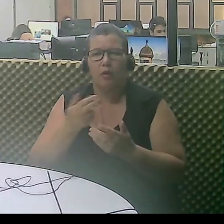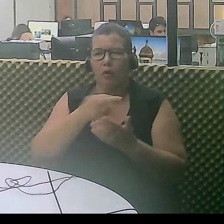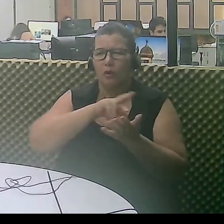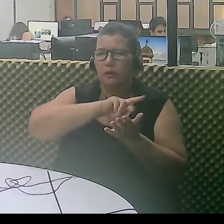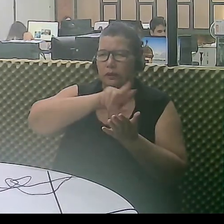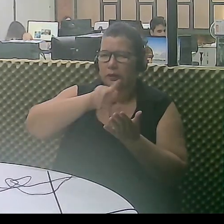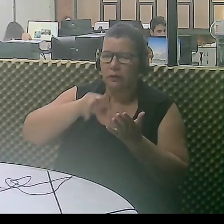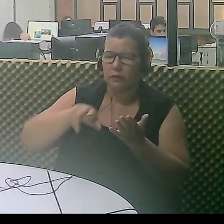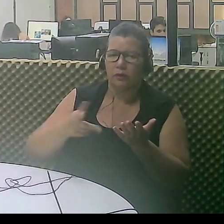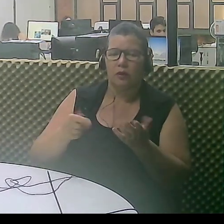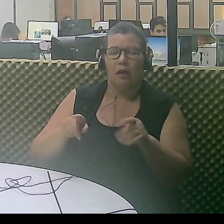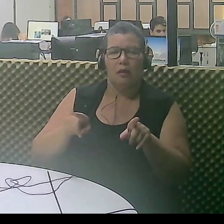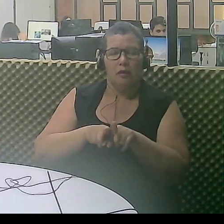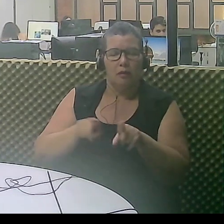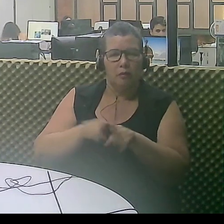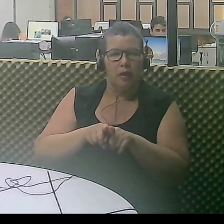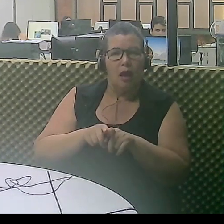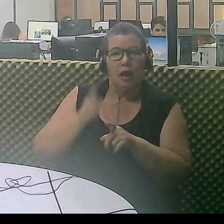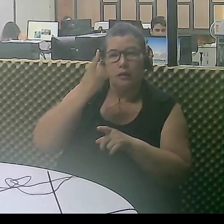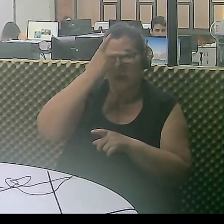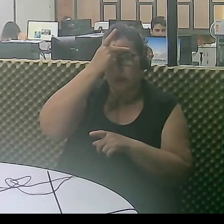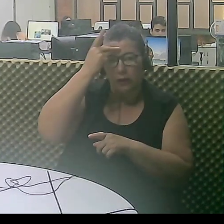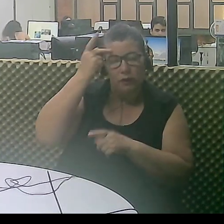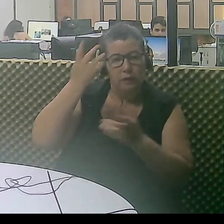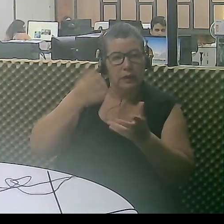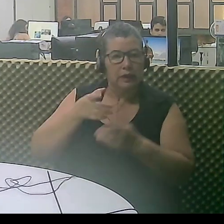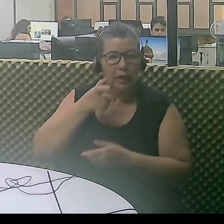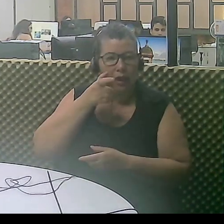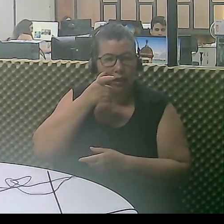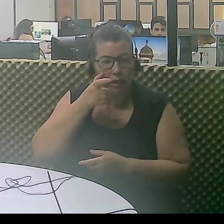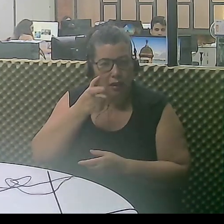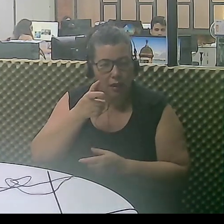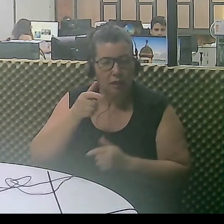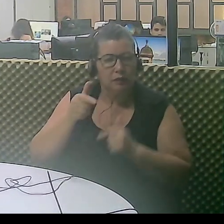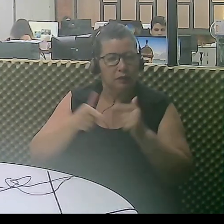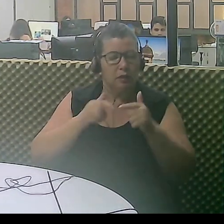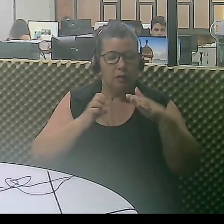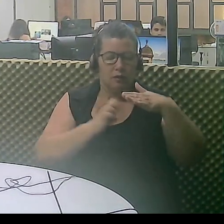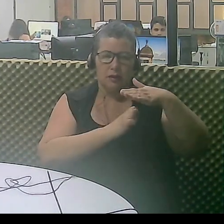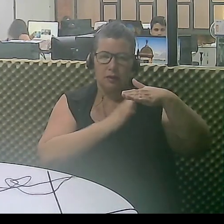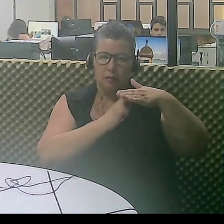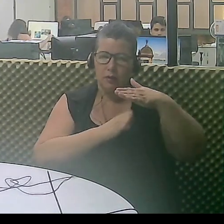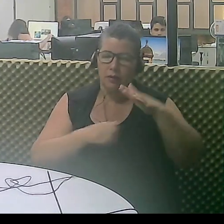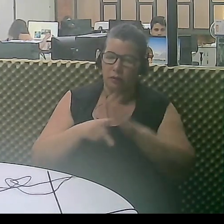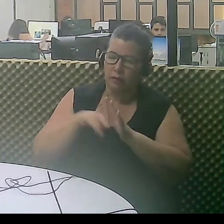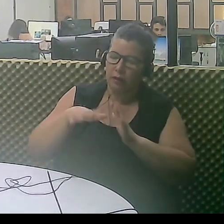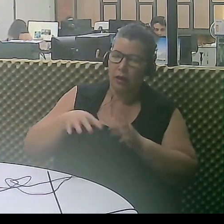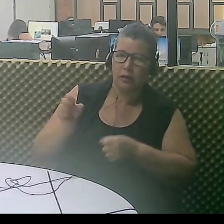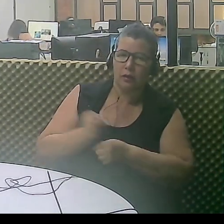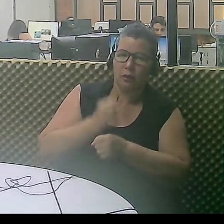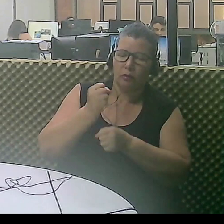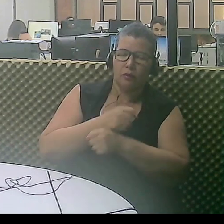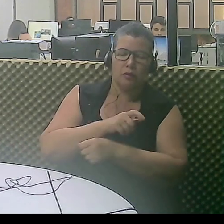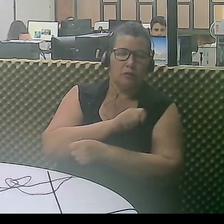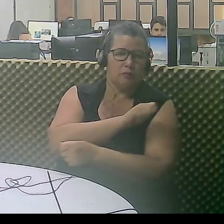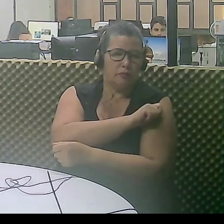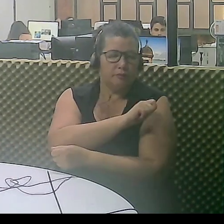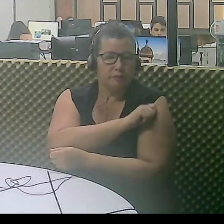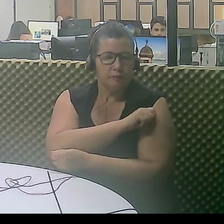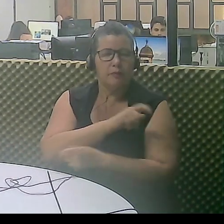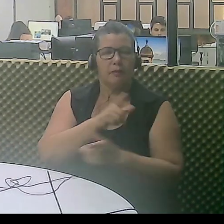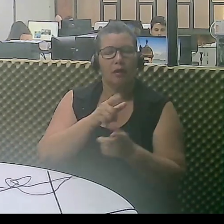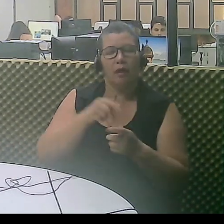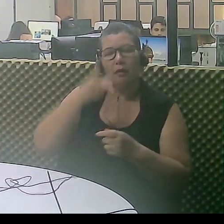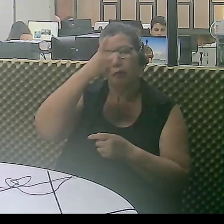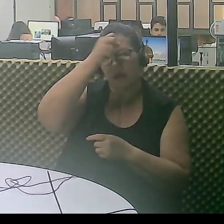como público-alvo interessados nos serviços oferecidos no evento, empresas do ramo da construção e estudantes, a Prefeitura de Uberlândia